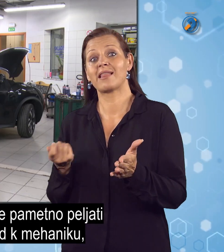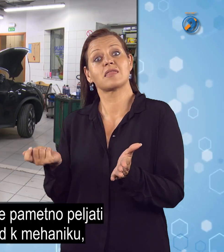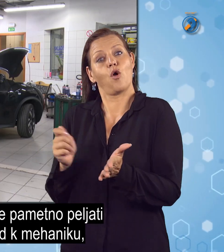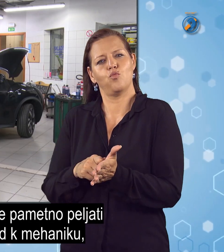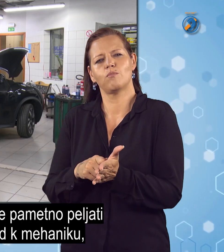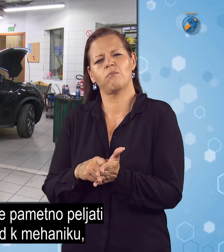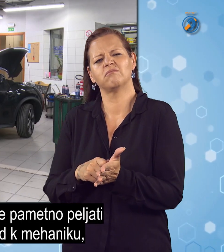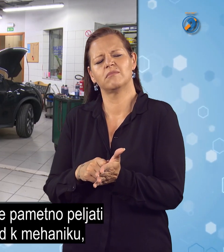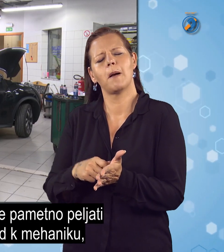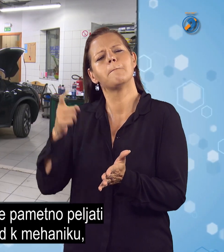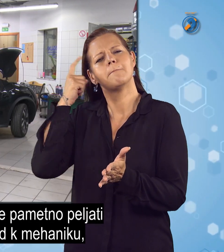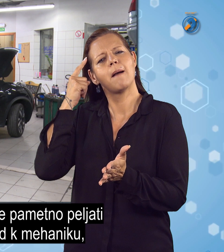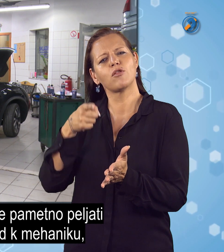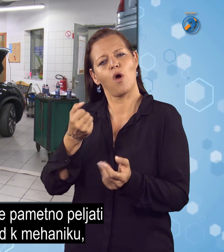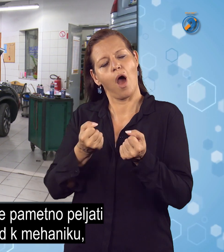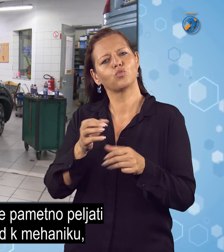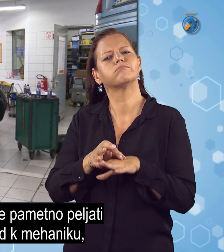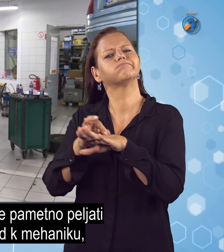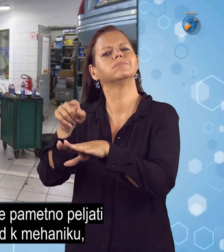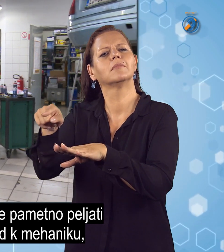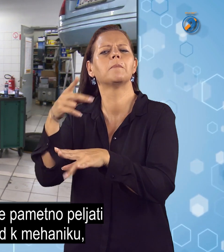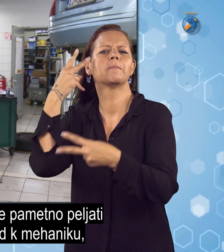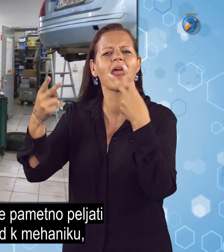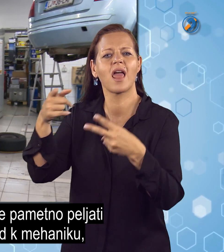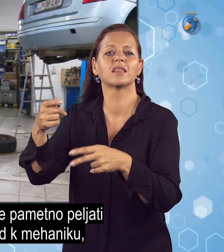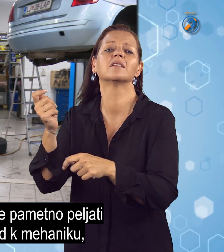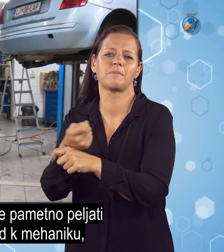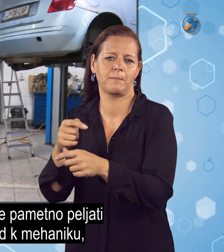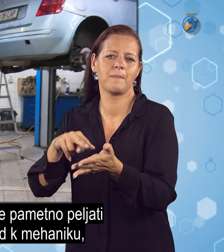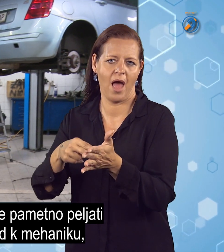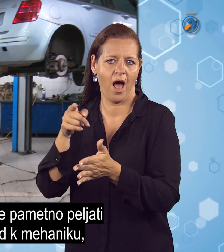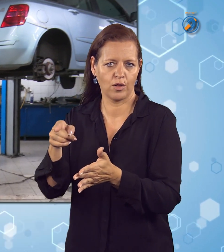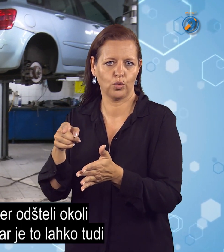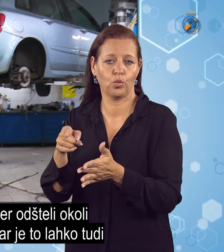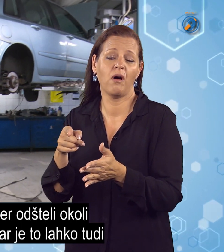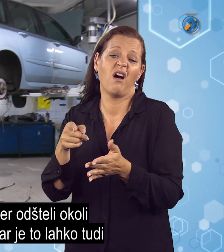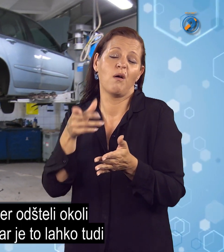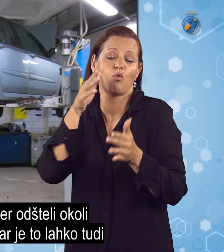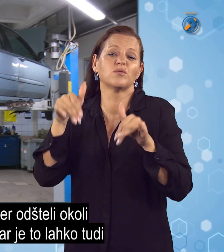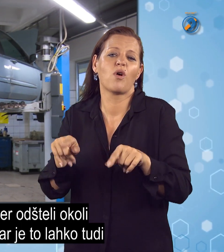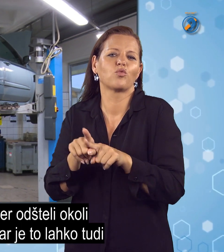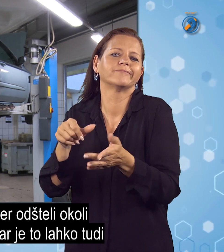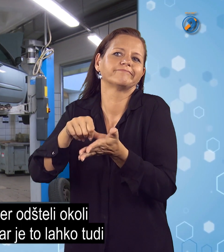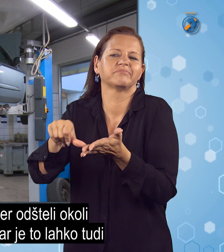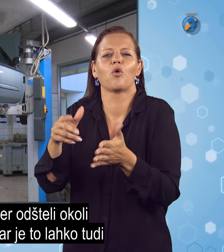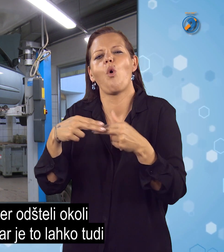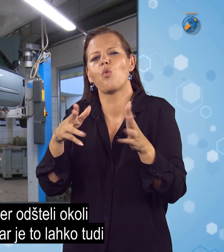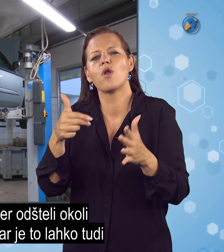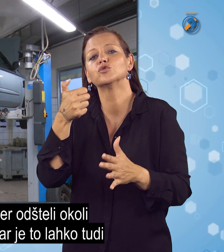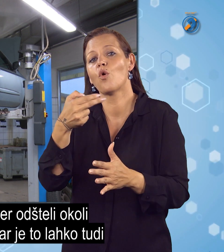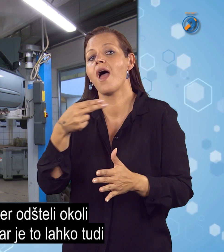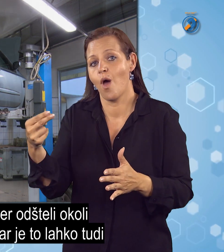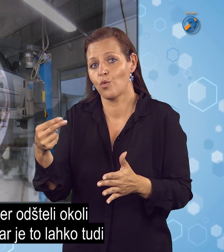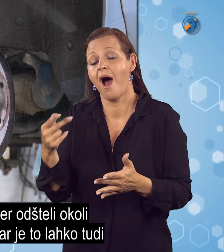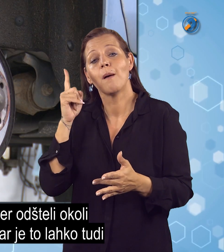Pred nakupom je pametno peljati avto v pregled k mehaniku. Zanj boste sicer odšteli okoli 100 €, vendar je